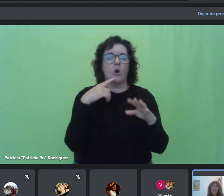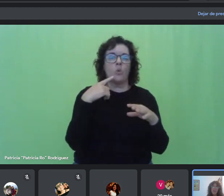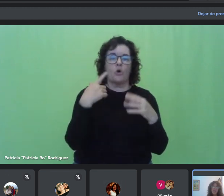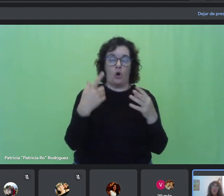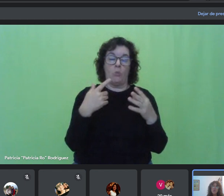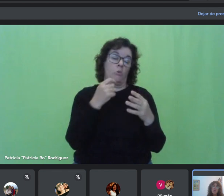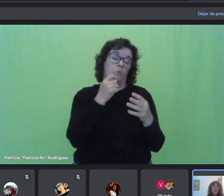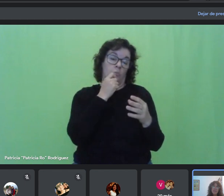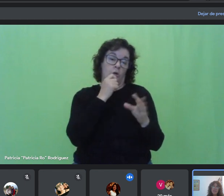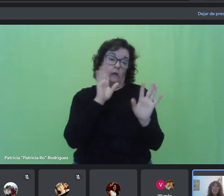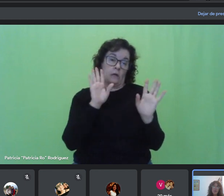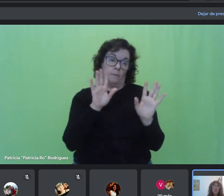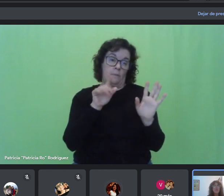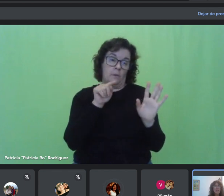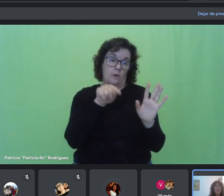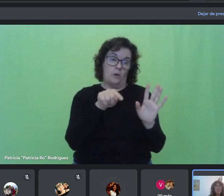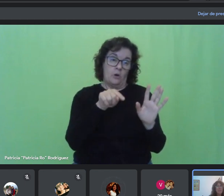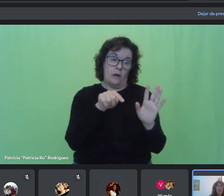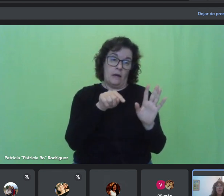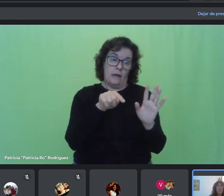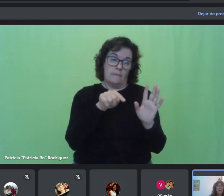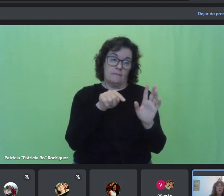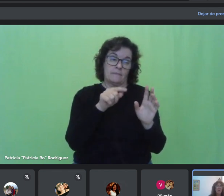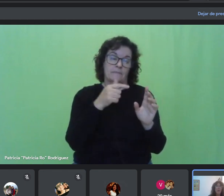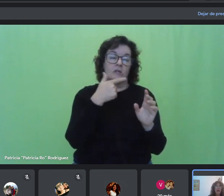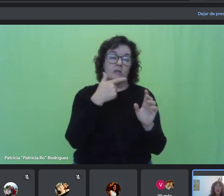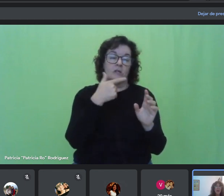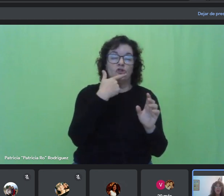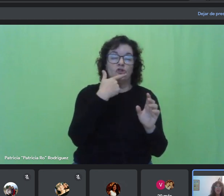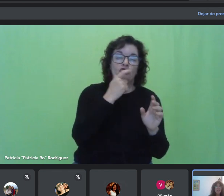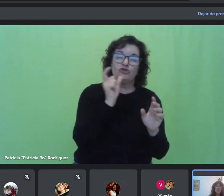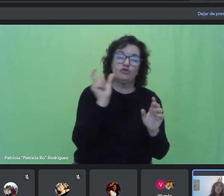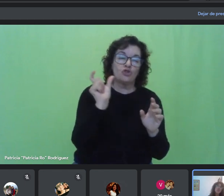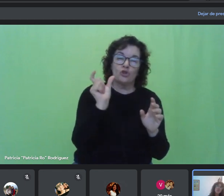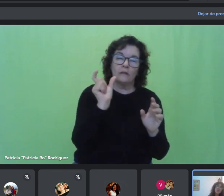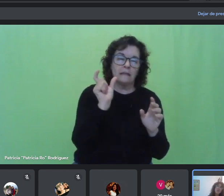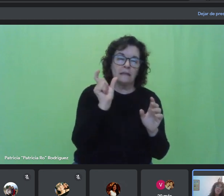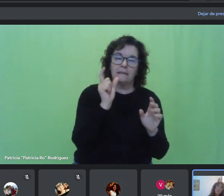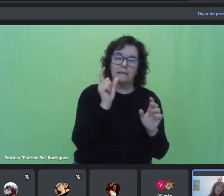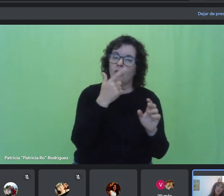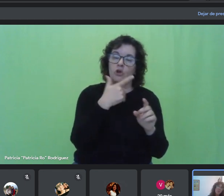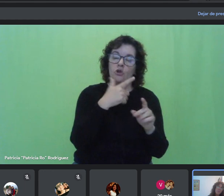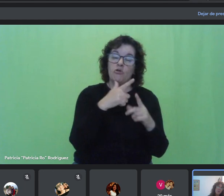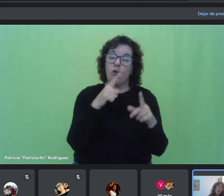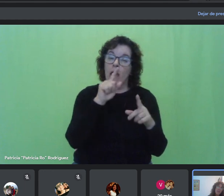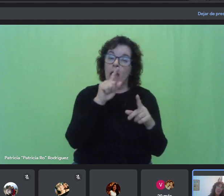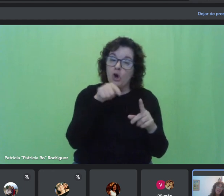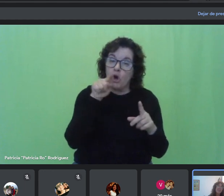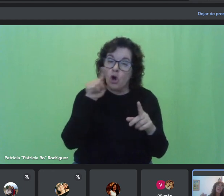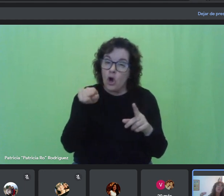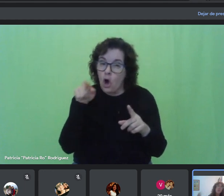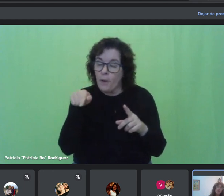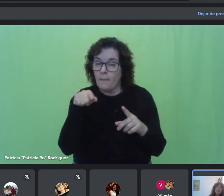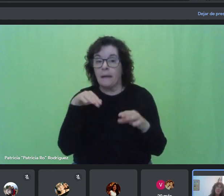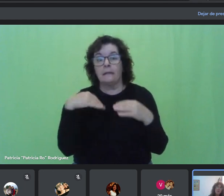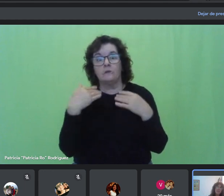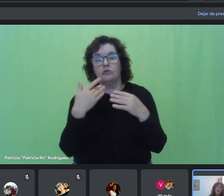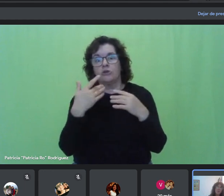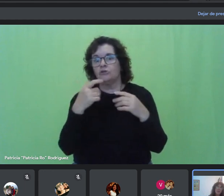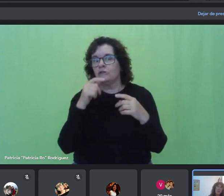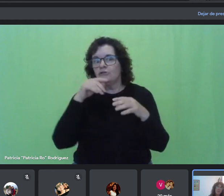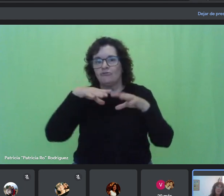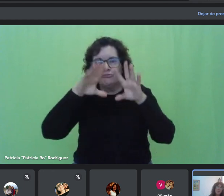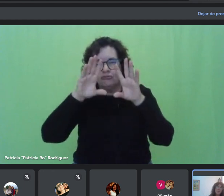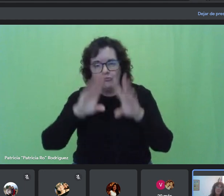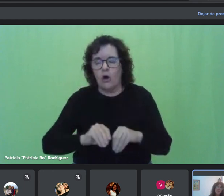y después los sustantivos no están separados por coma. Entonces, todos forman parte de un bloque y el último es el